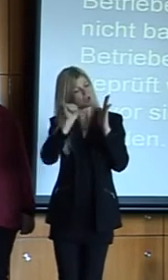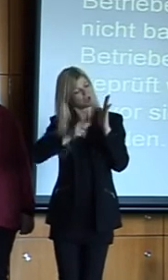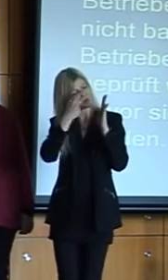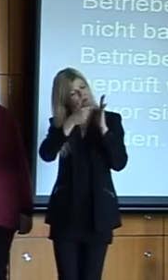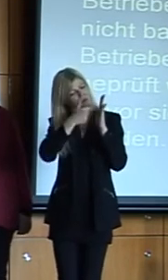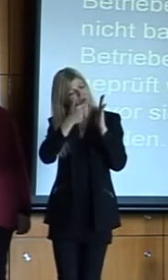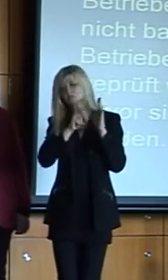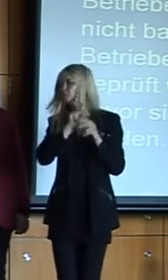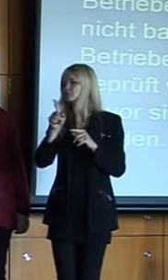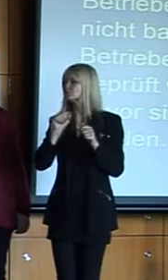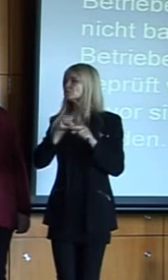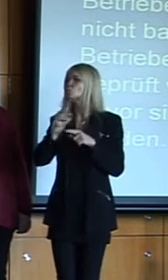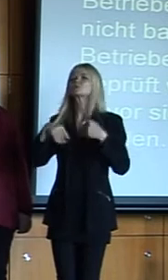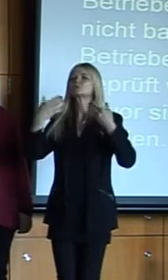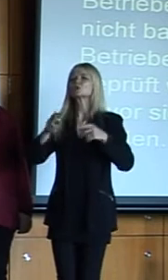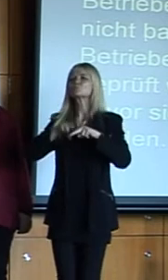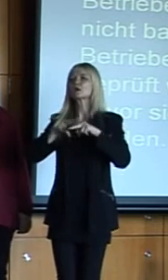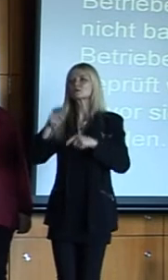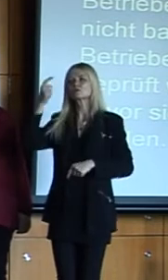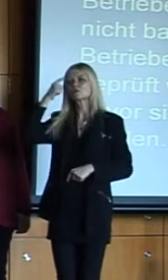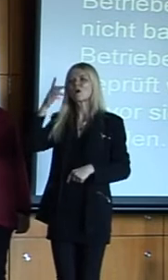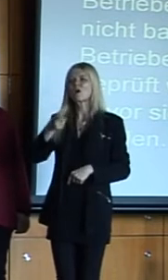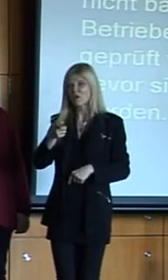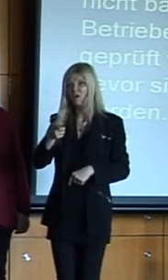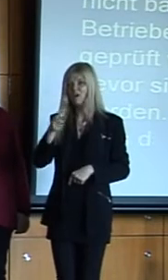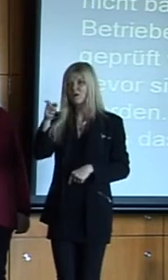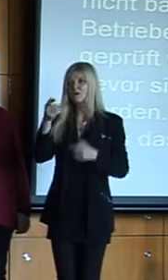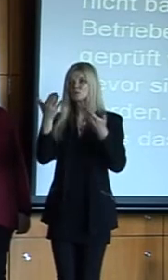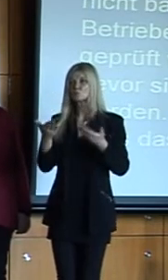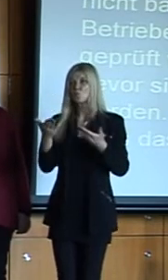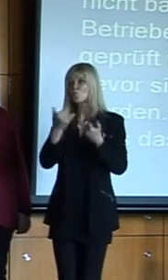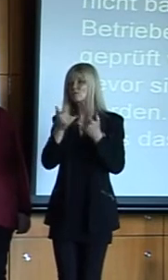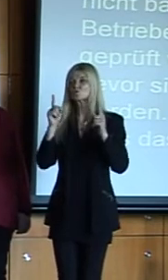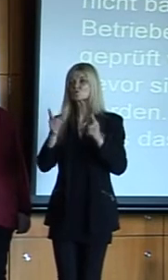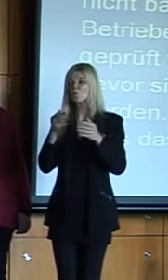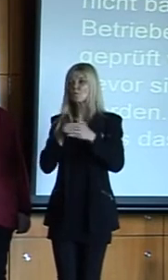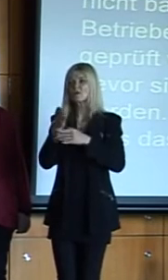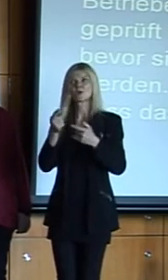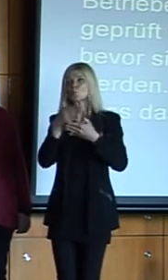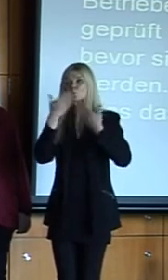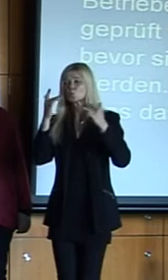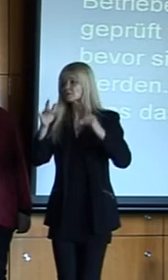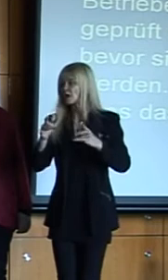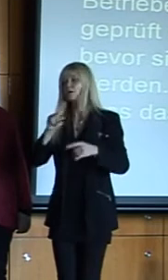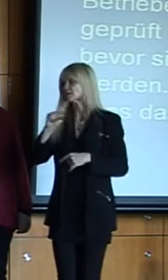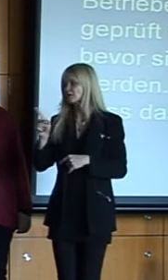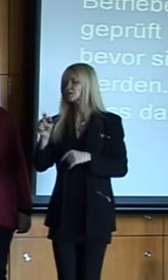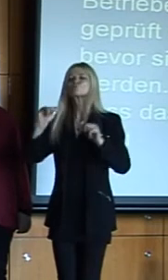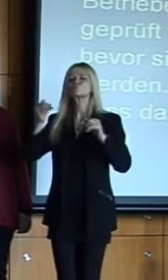Bewilligung hat und dann im Nachhinein draufkommt, halt Barrierefreiheit ist in der Form, wie es eigentlich sein sollte, nicht da, sondern das muss